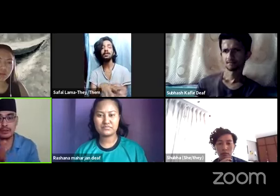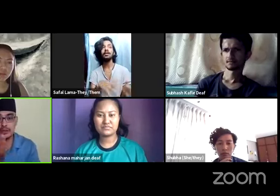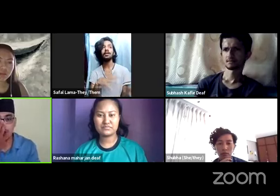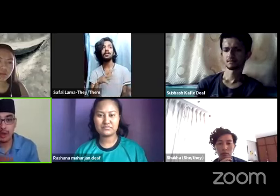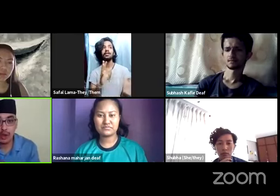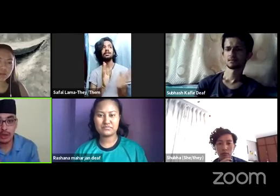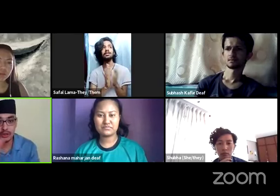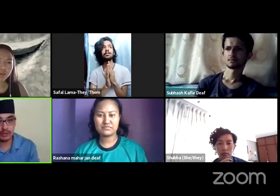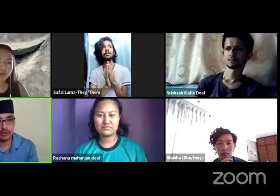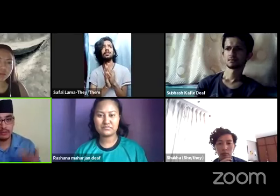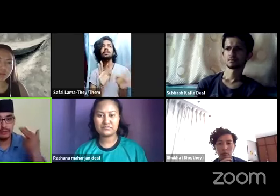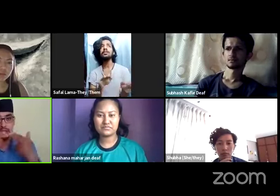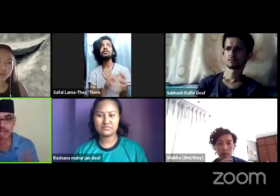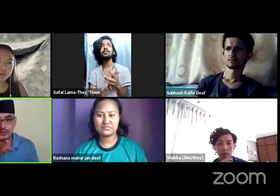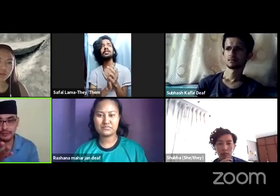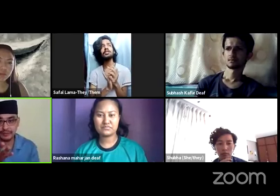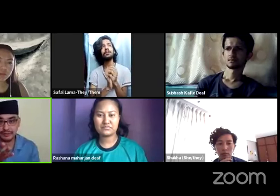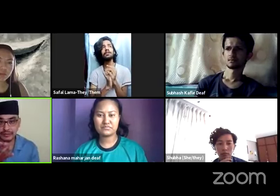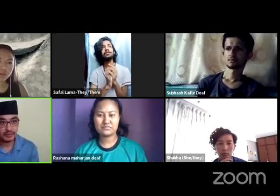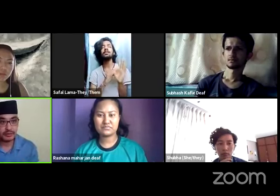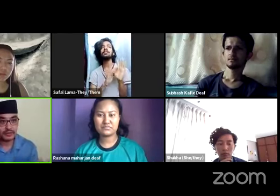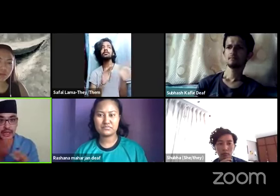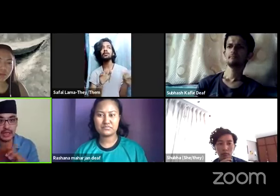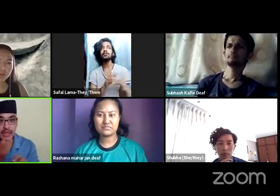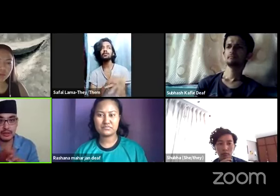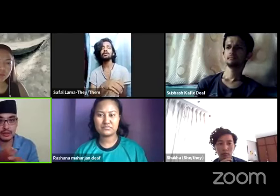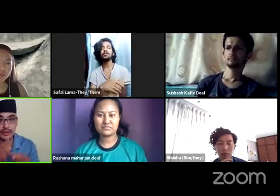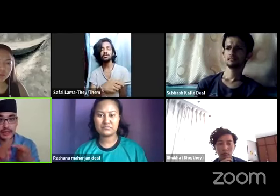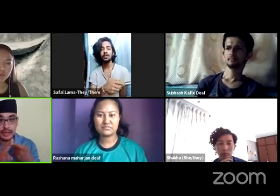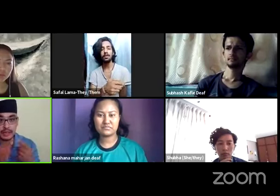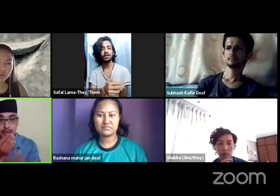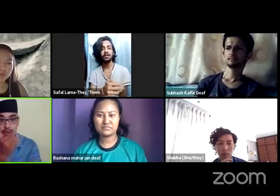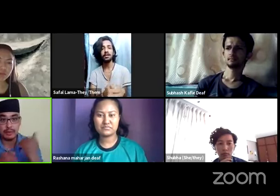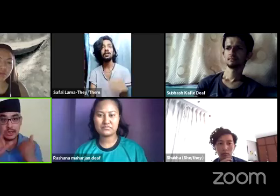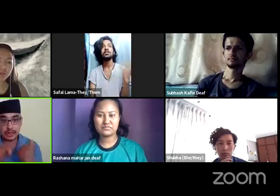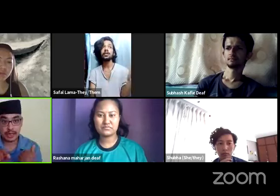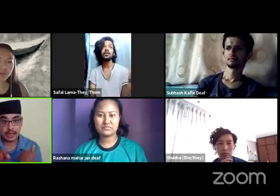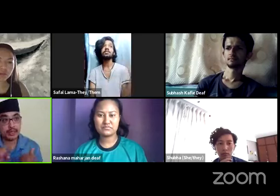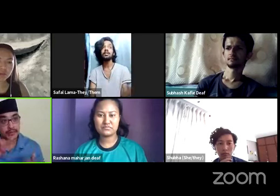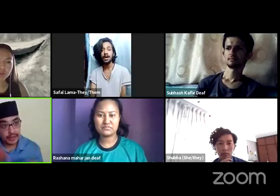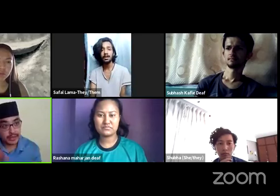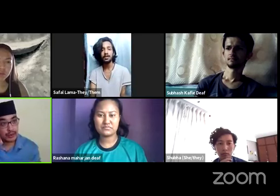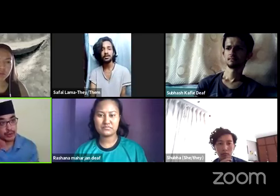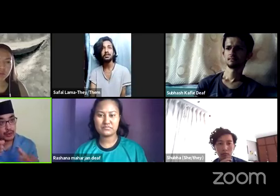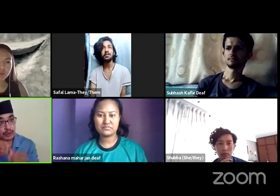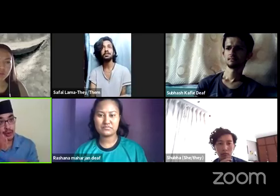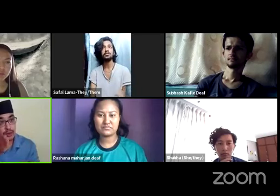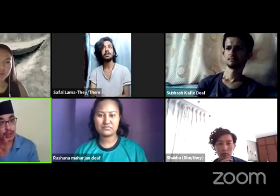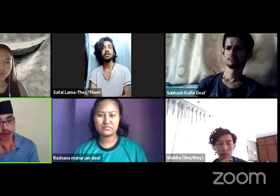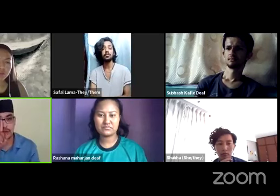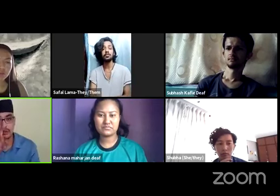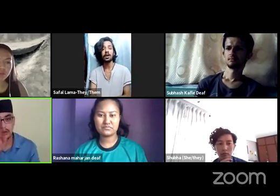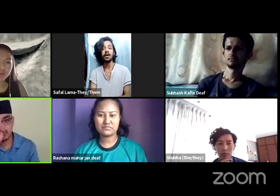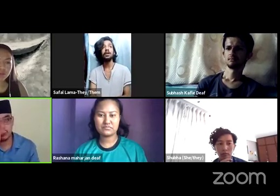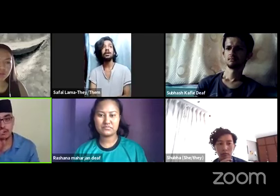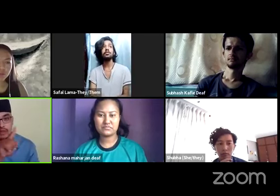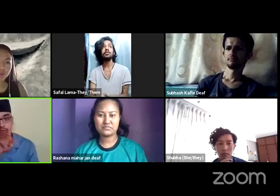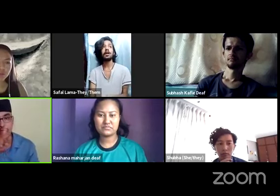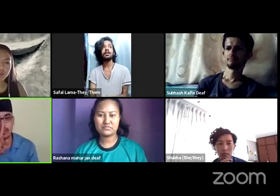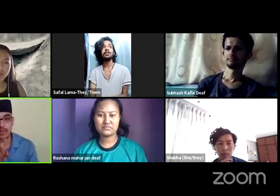आइडेन्टिटी र डिसेबल यस्तो पनि हुन्छ, डिसेबल मान्छे पनि क्वेयर पर्सन हुनसक्छ र भनेर चाहिँ झन् क्वेसन मार्क गर्न सक्छ